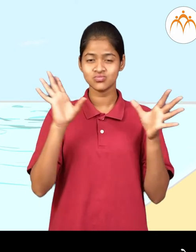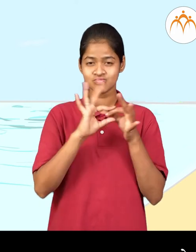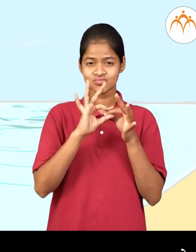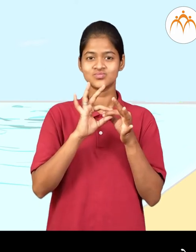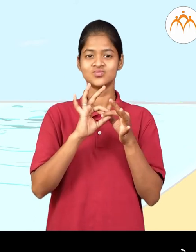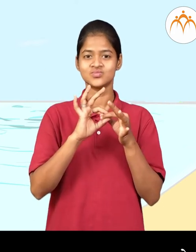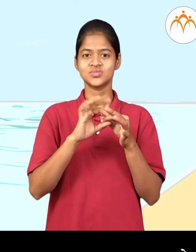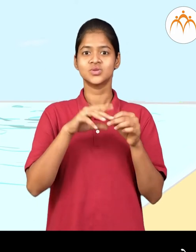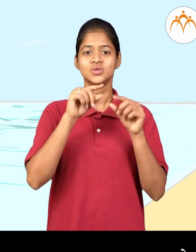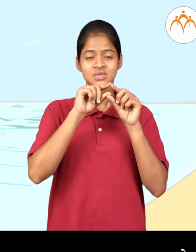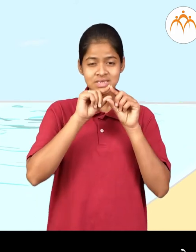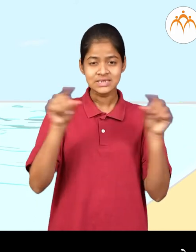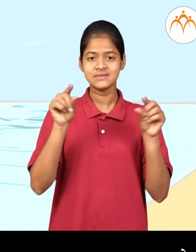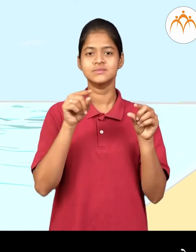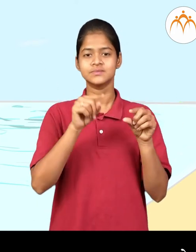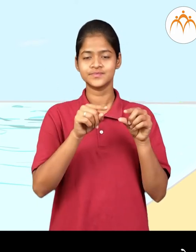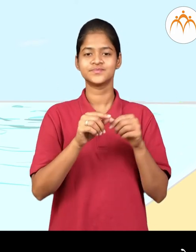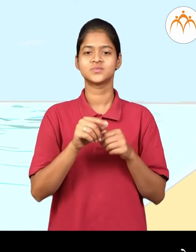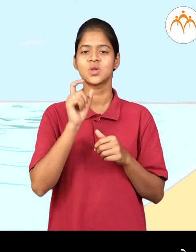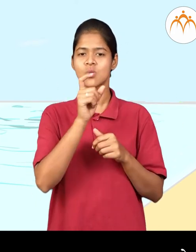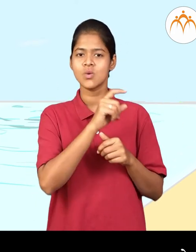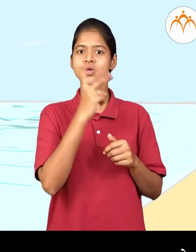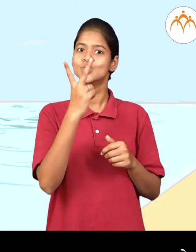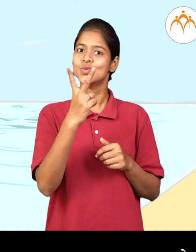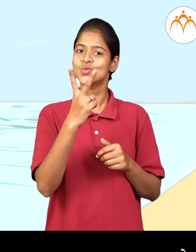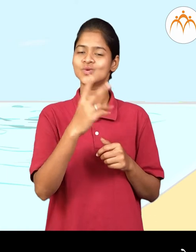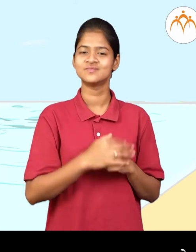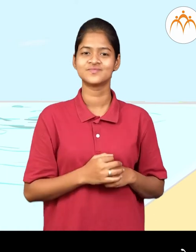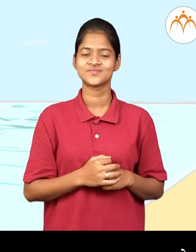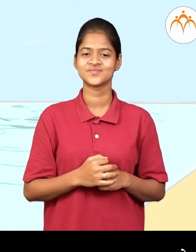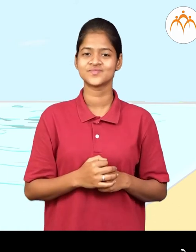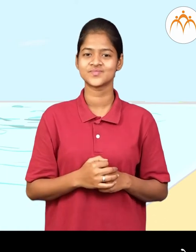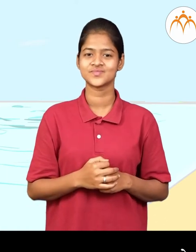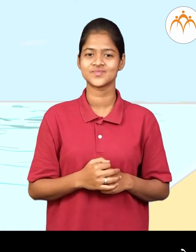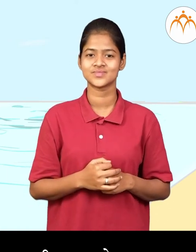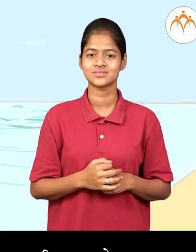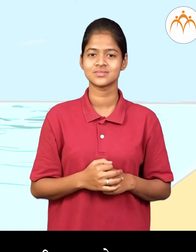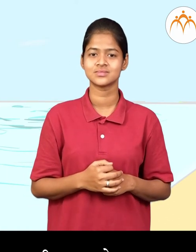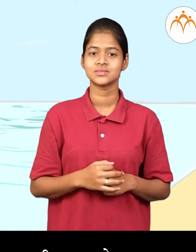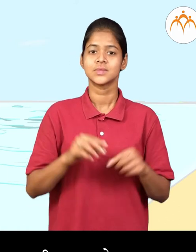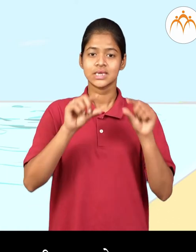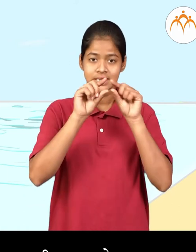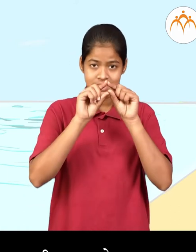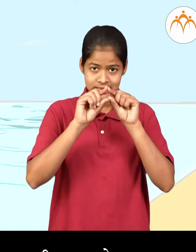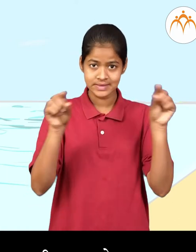करूं दोनों शब्दों से वाक्य तुम्हाला तैयार करता आलेख को में तीन शब्द से वाक्य